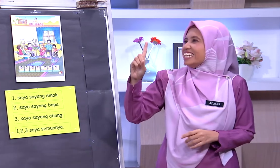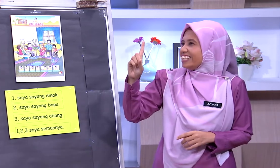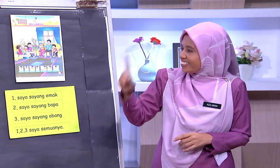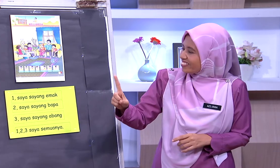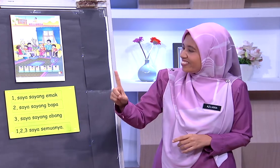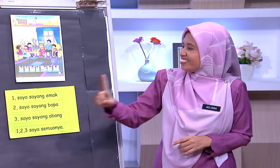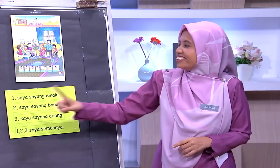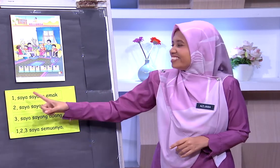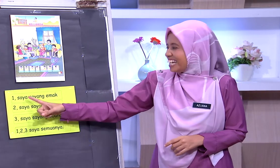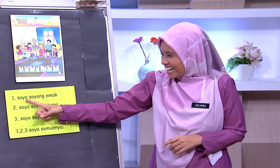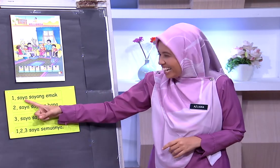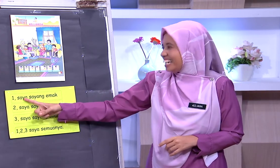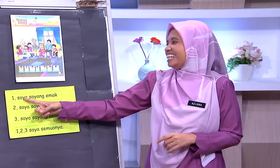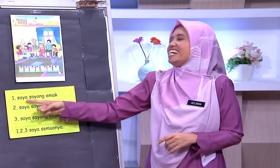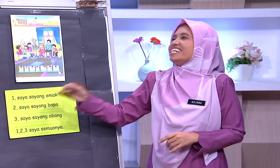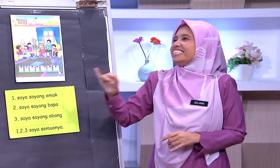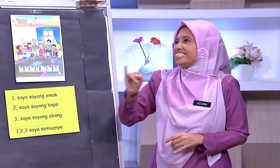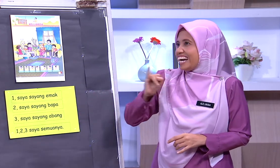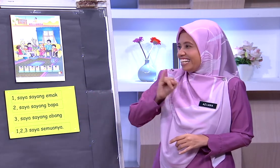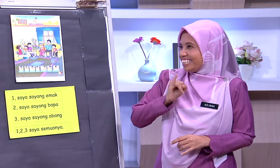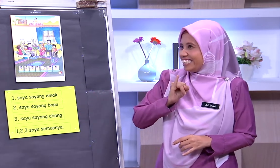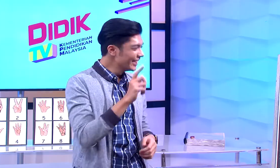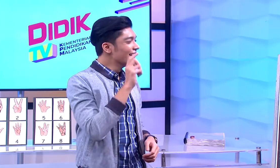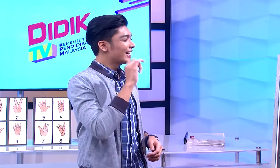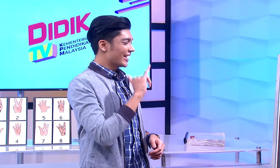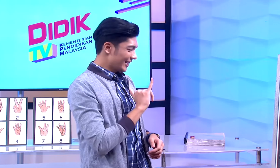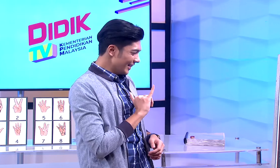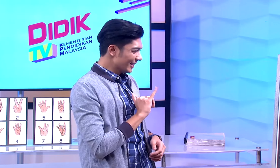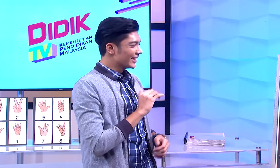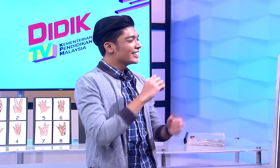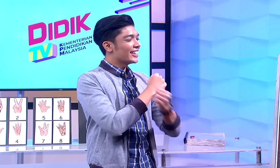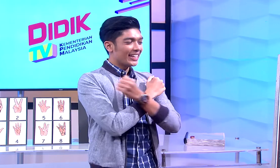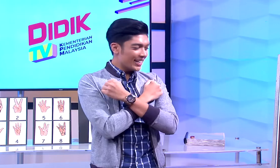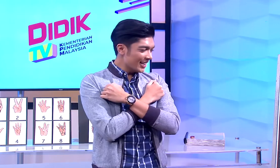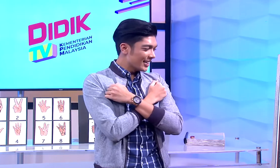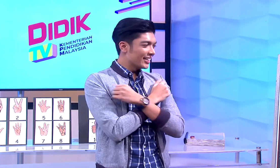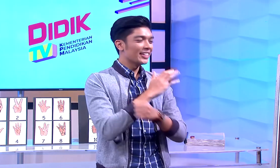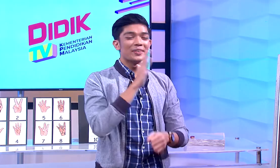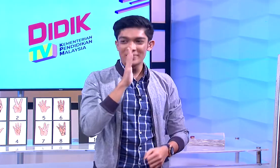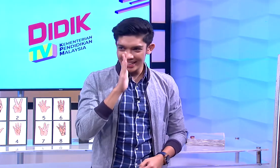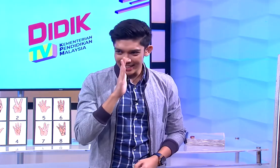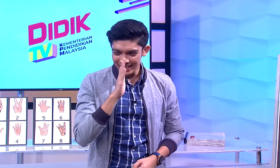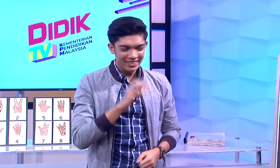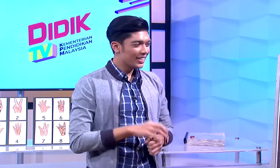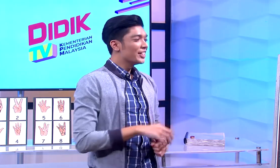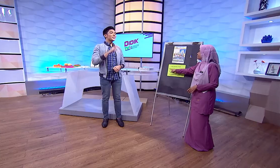play-doh Nah kalau machaye saya sayang Gema itu